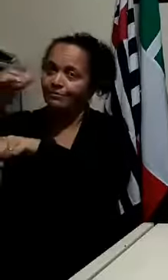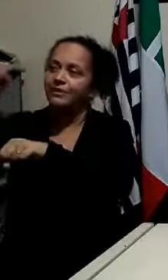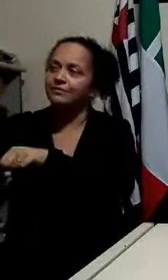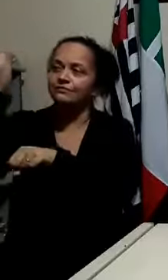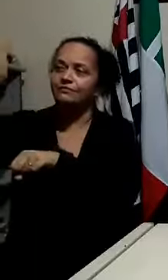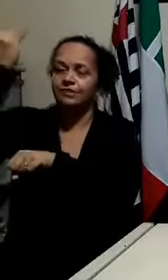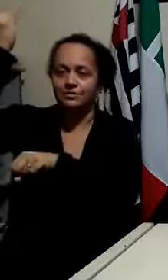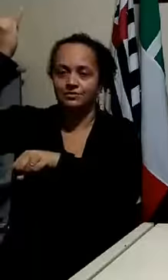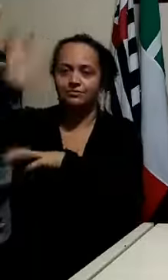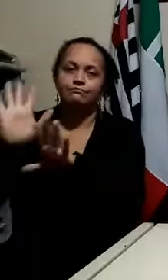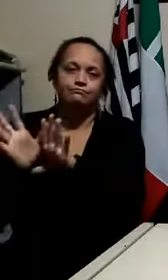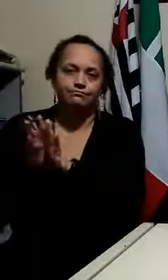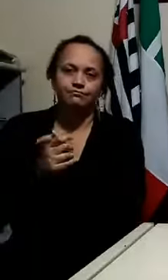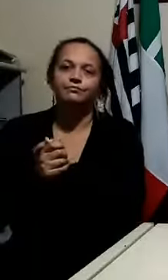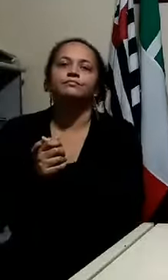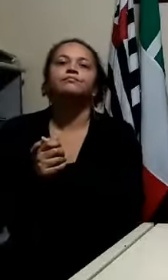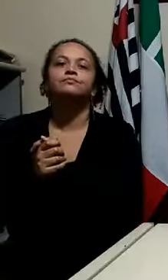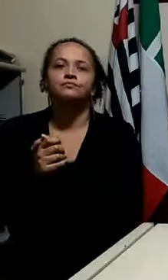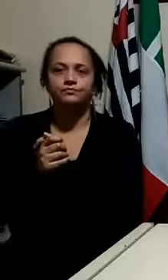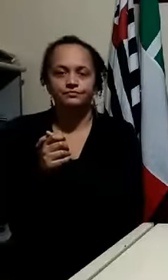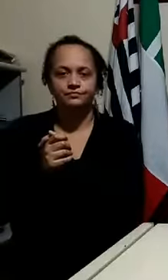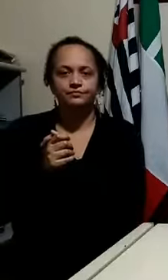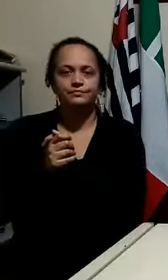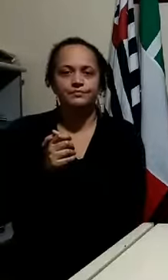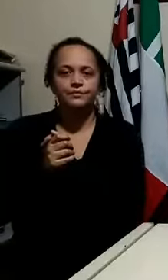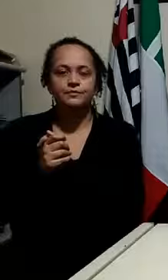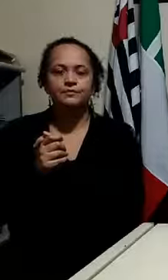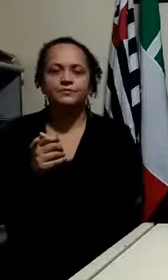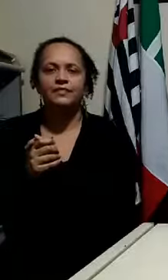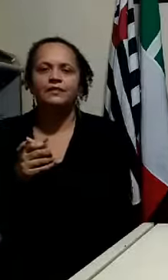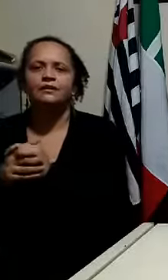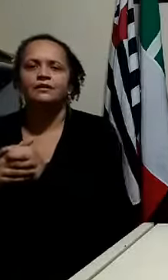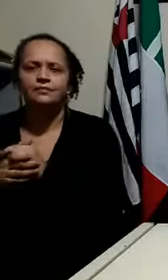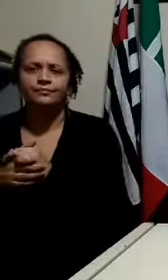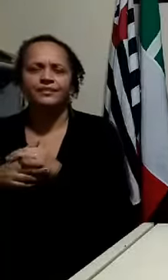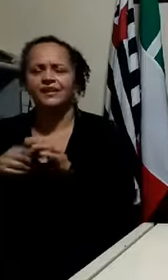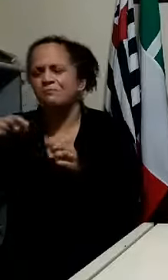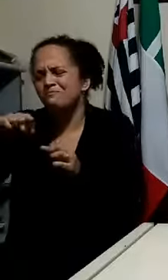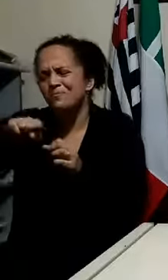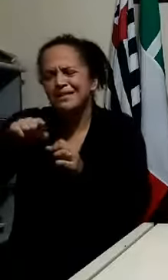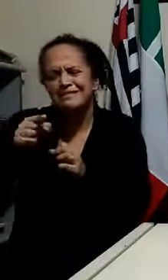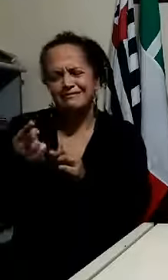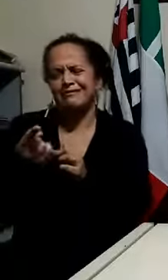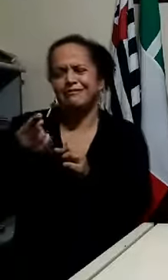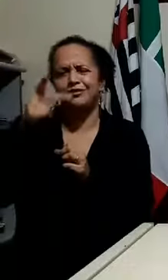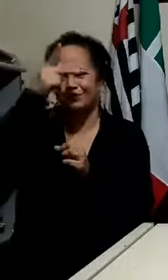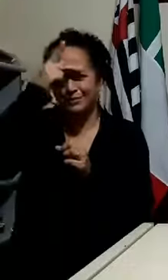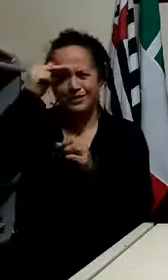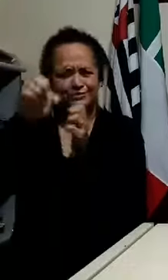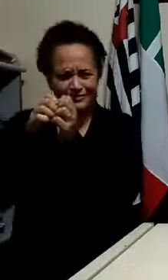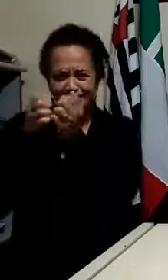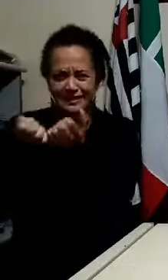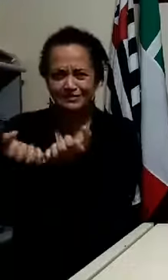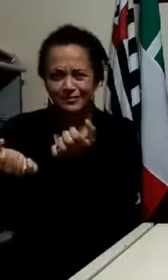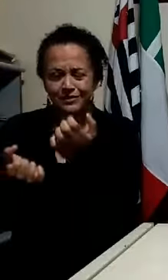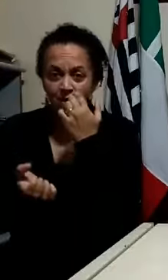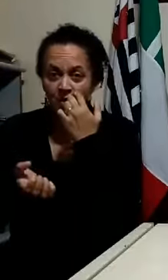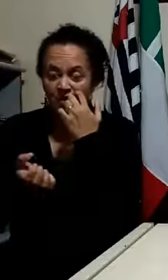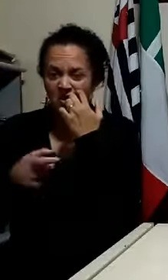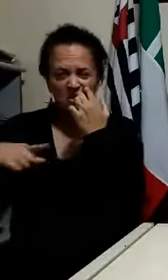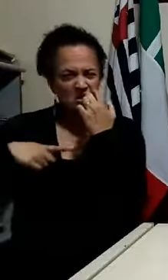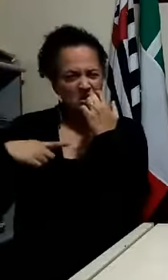que a beleza exterior, né? E milhares de cristãos, embora tenham aceitado